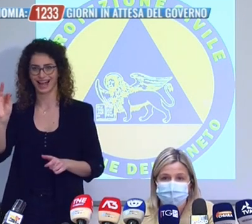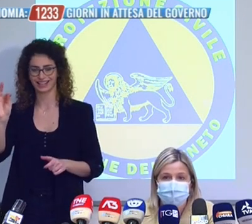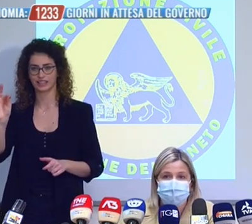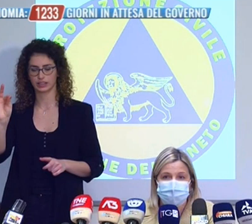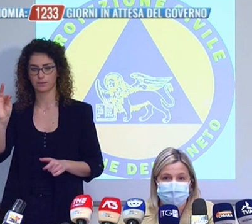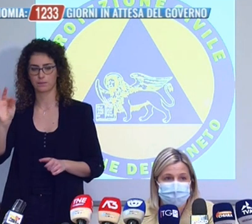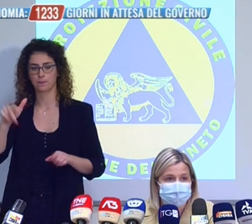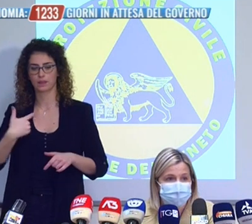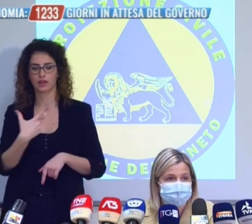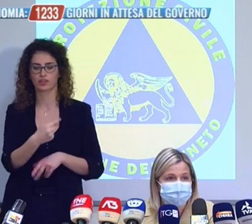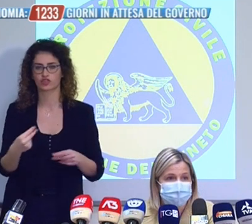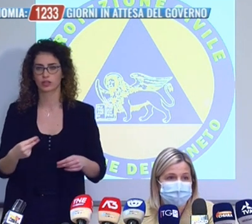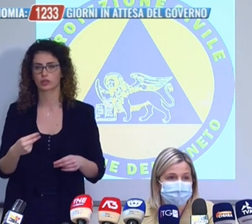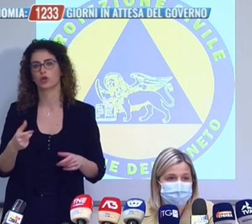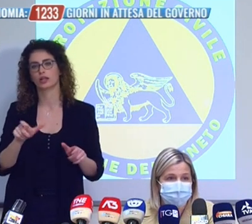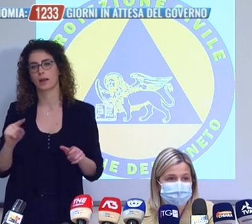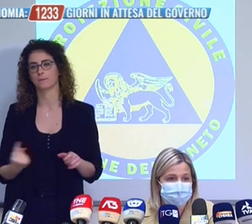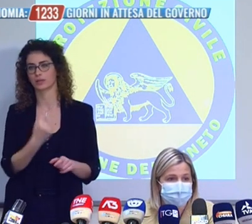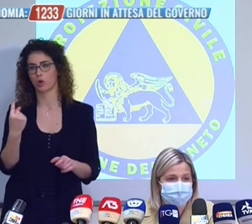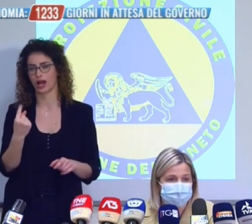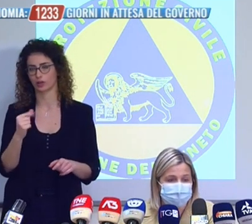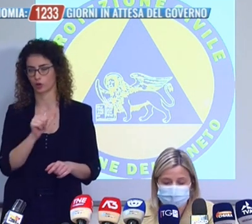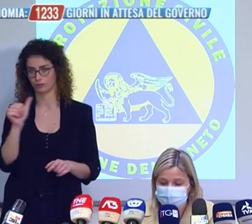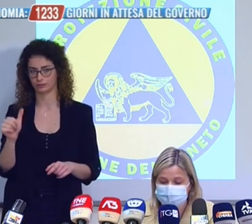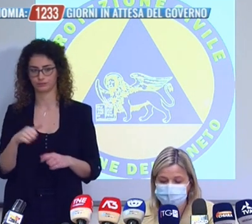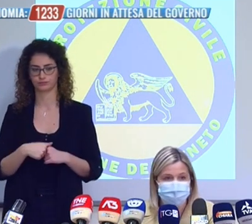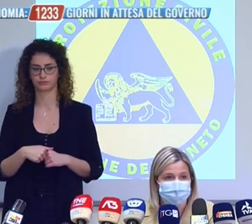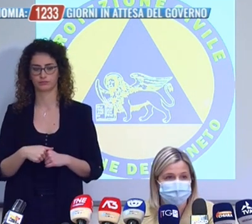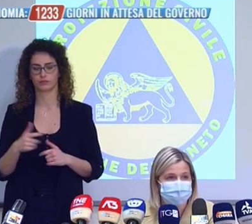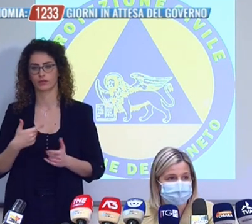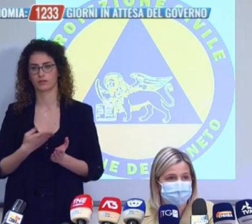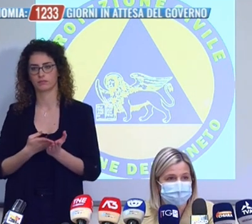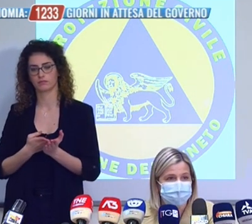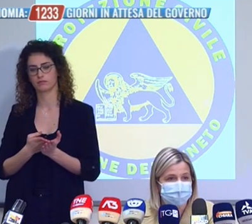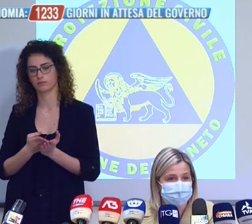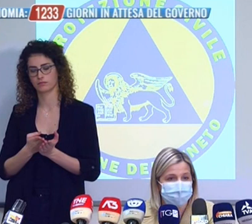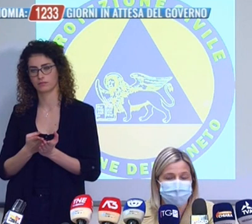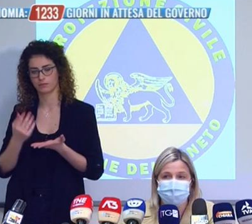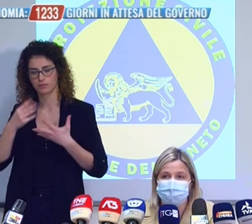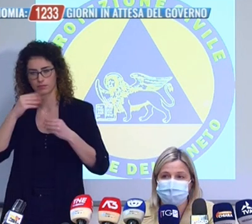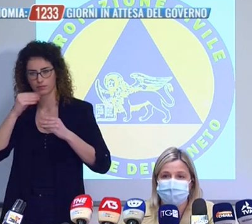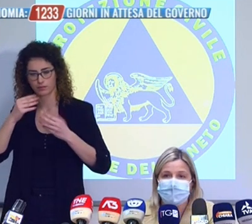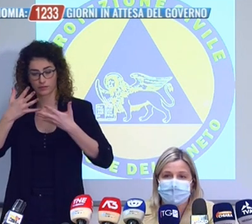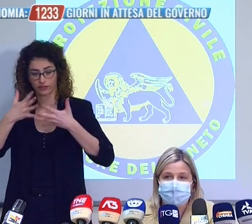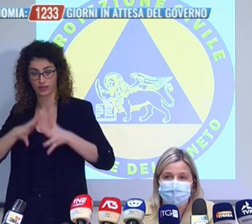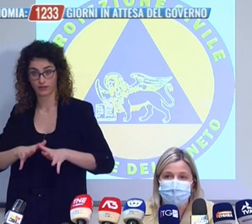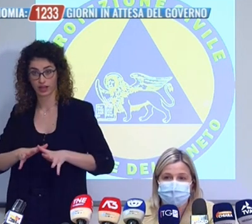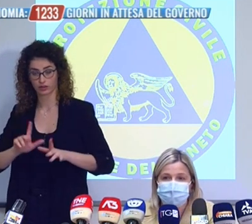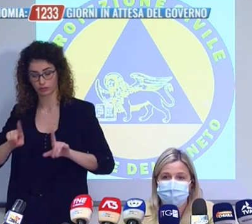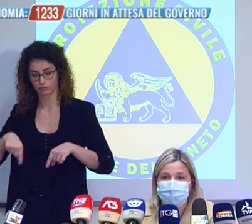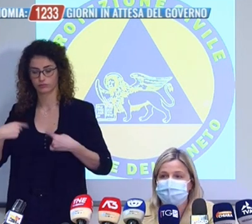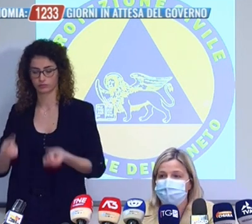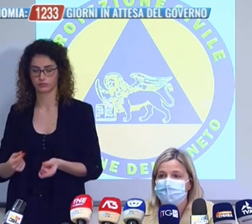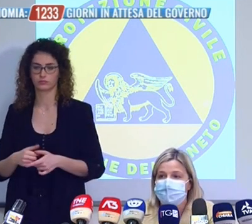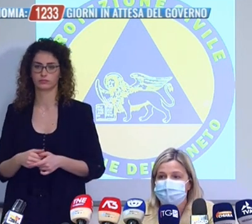vaccinazioni che possono essere del primo anno e che devono comunque essere fuori poi da quello che è il percorso formativo, quindi le ore formative che hanno.